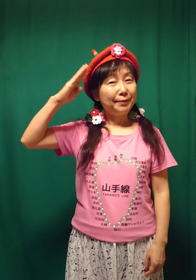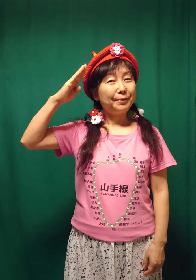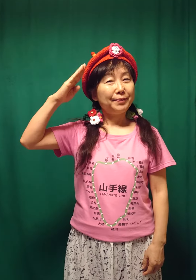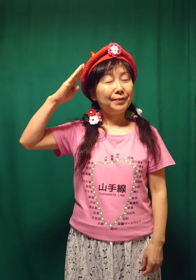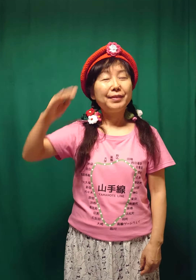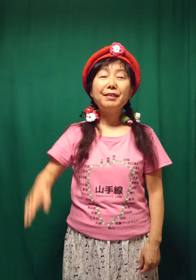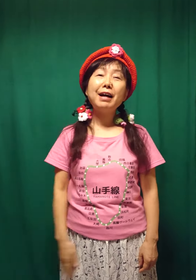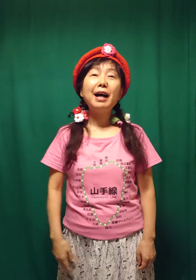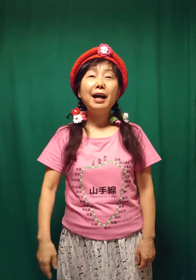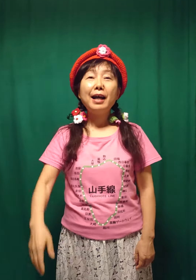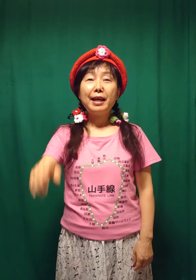では